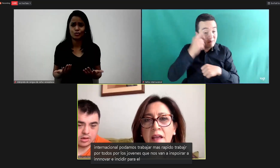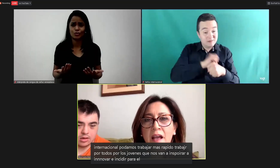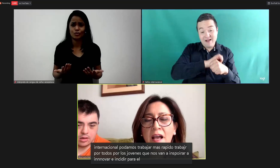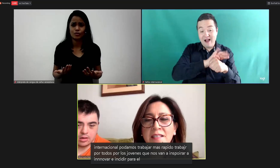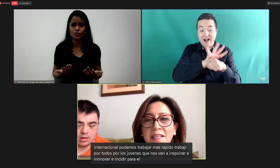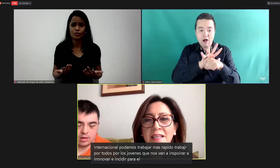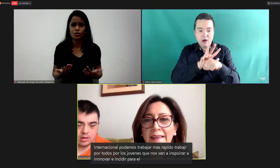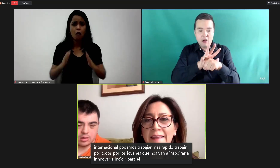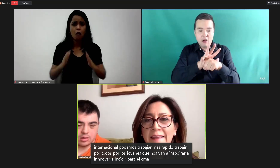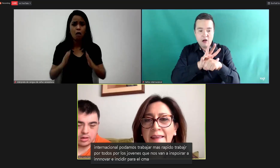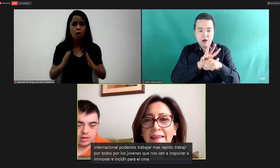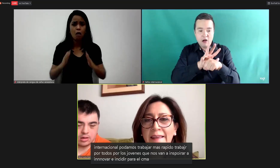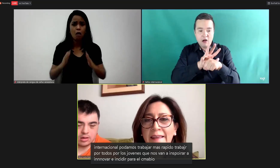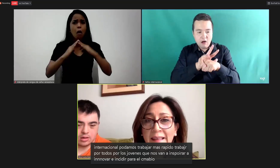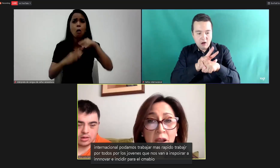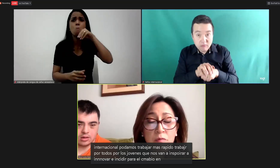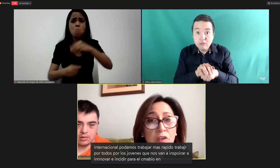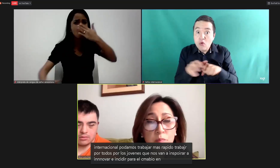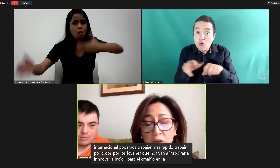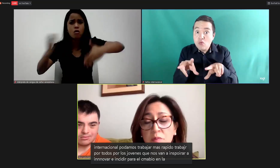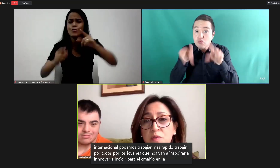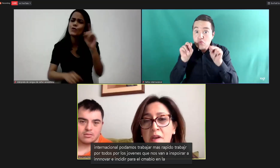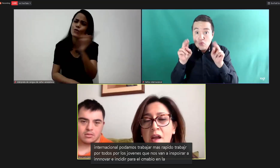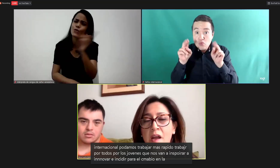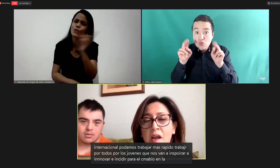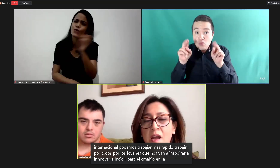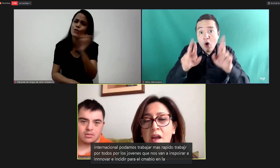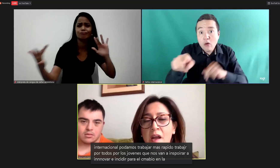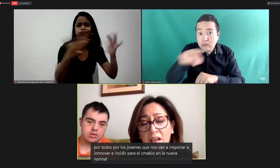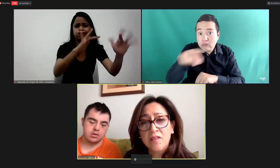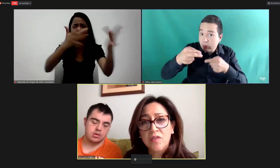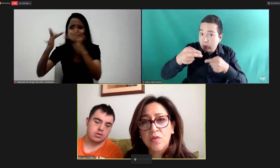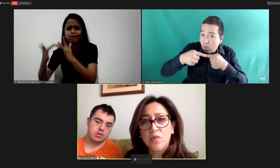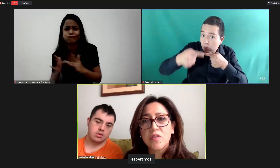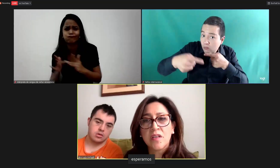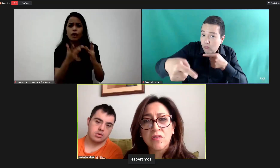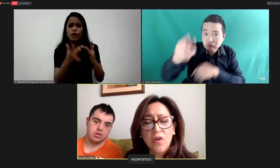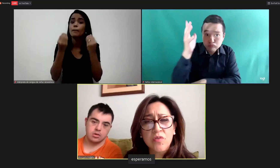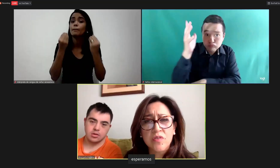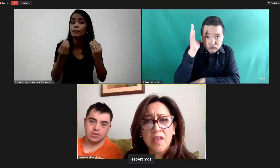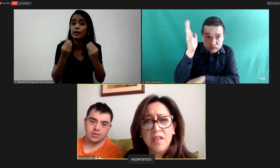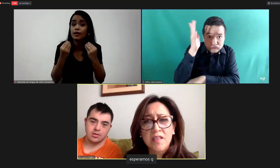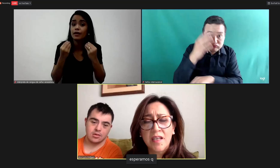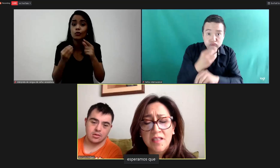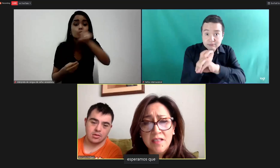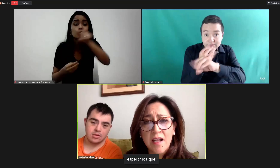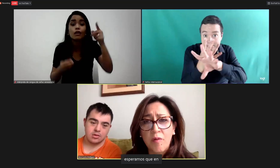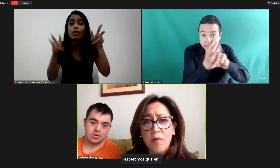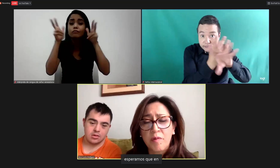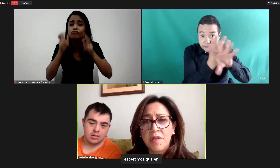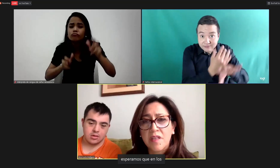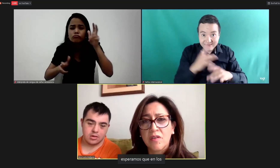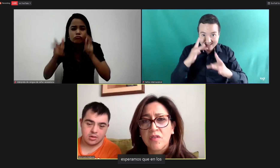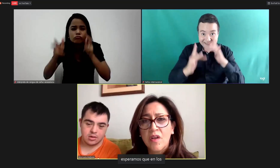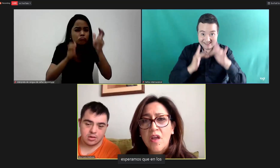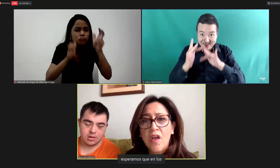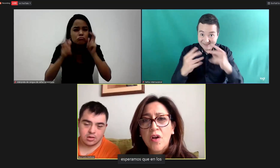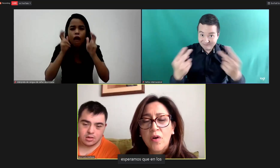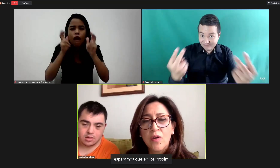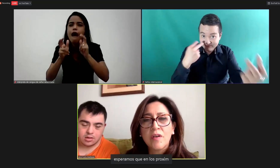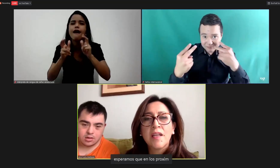normalidad. Así que esperamos que en los próximos webinarios, ustedes quienes nos escuchan, todos ustedes quienes están